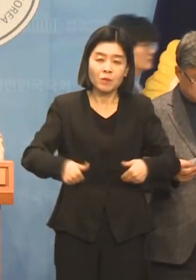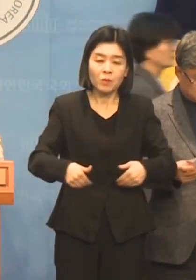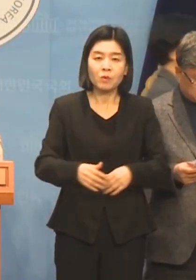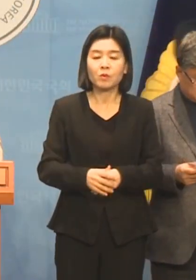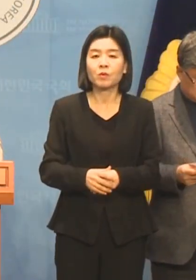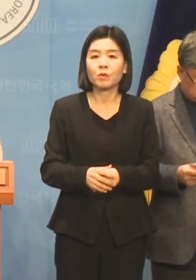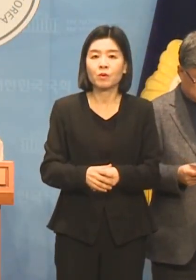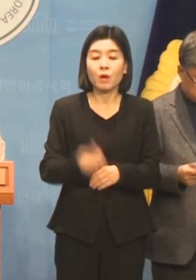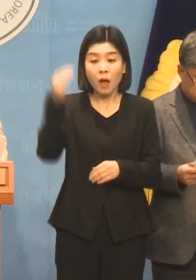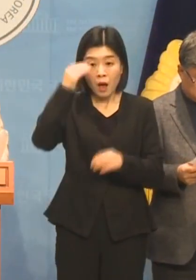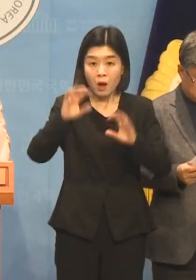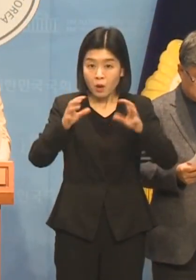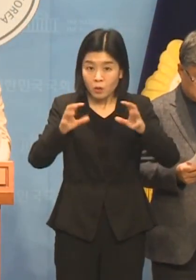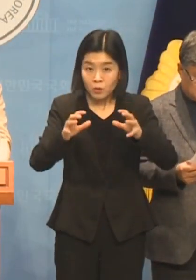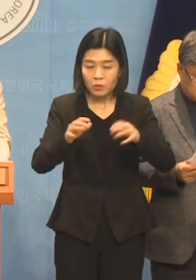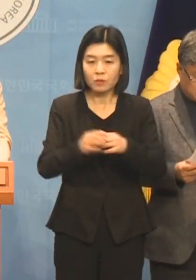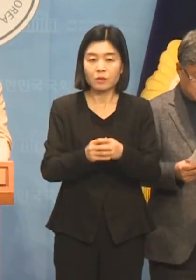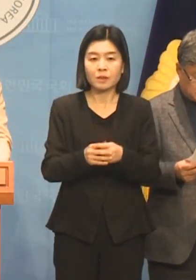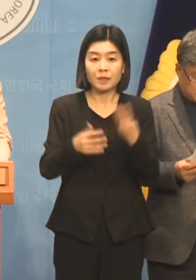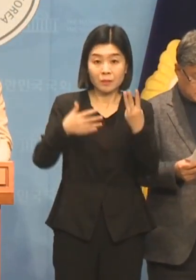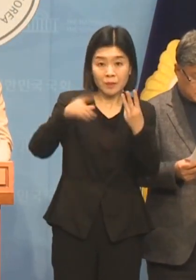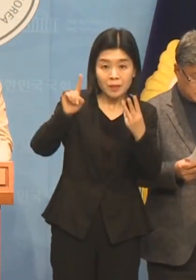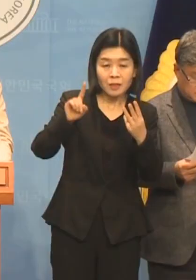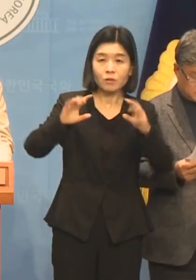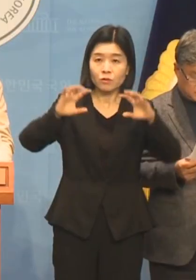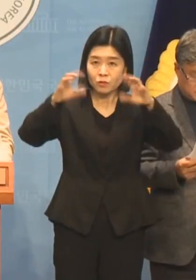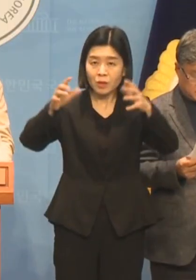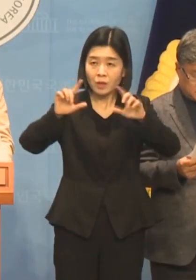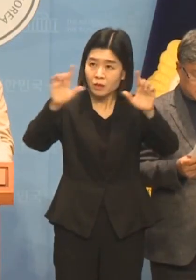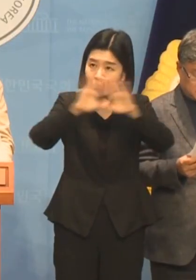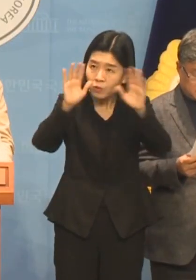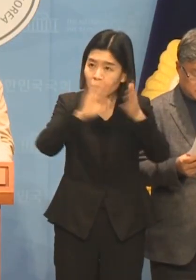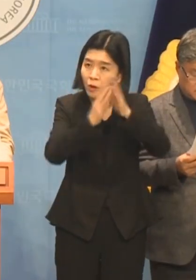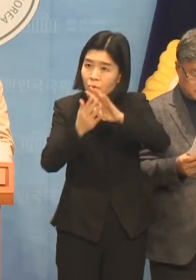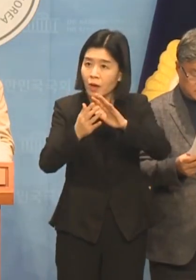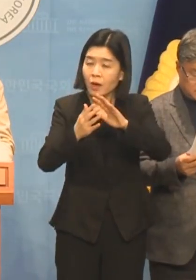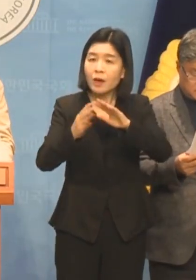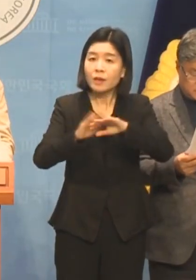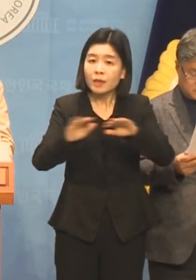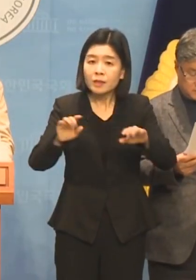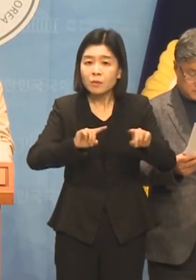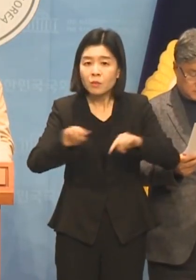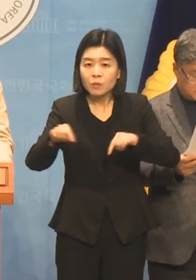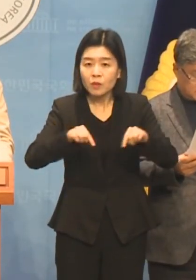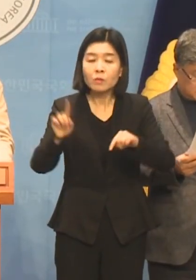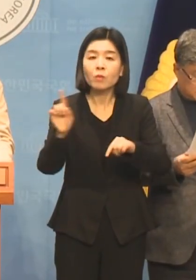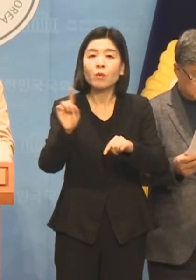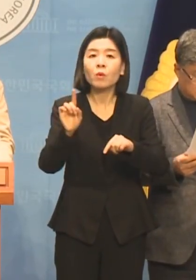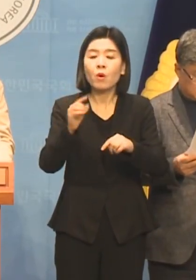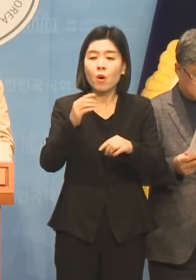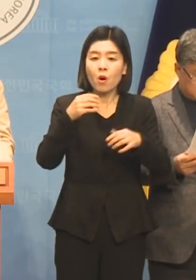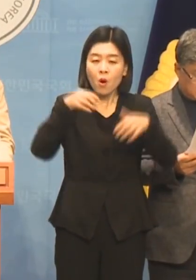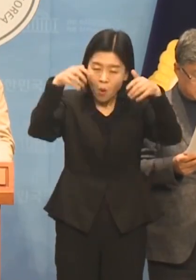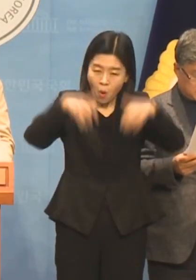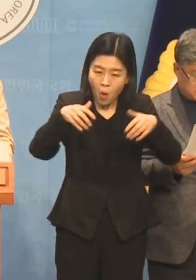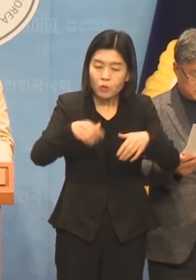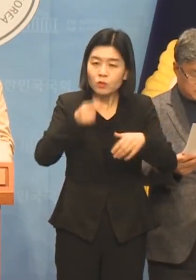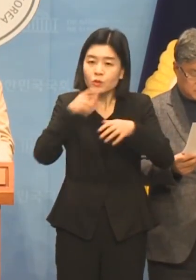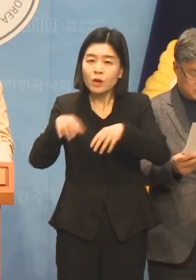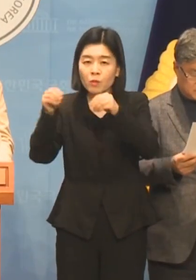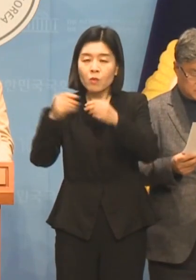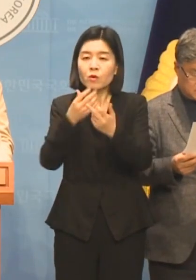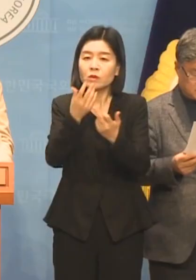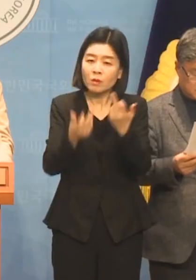현재 우리나라의 제3차 국가 기후변화 적응 대책은 홍수, 가뭄, 산불 등의 재난에 대한 대응을 포함하고